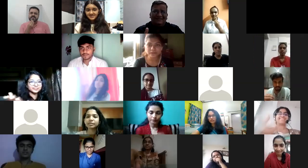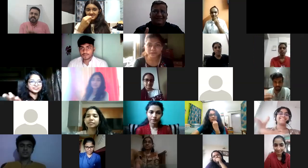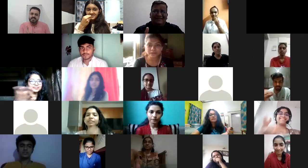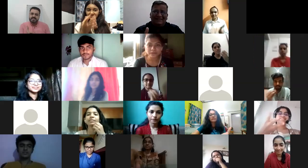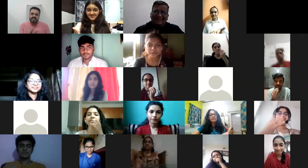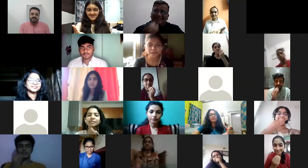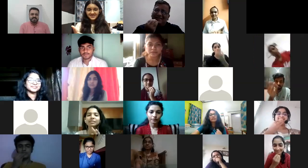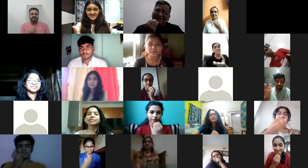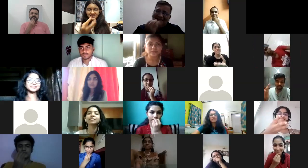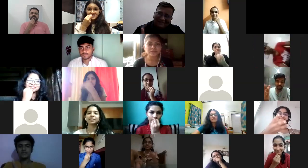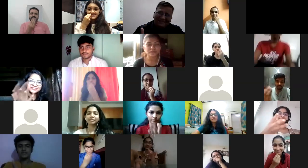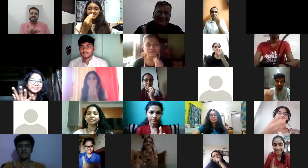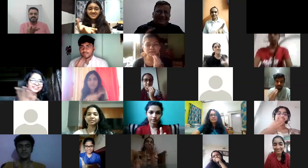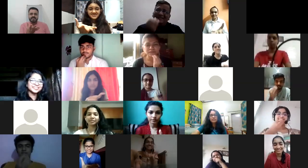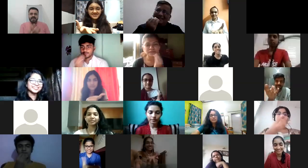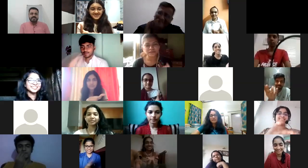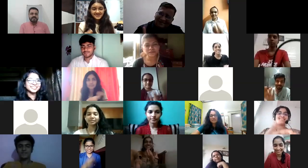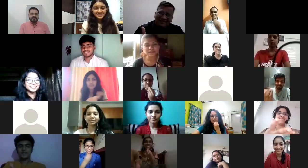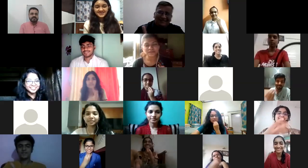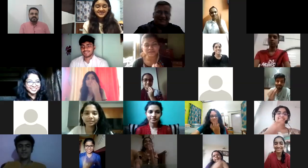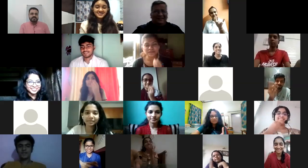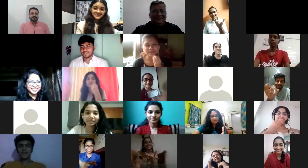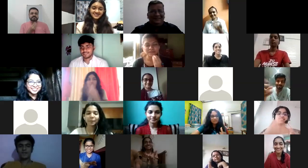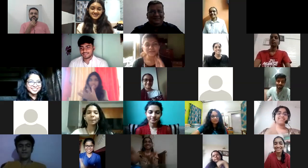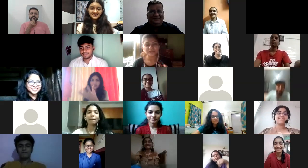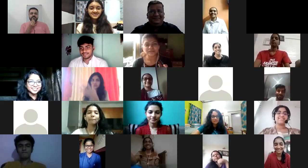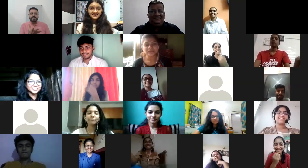Easy. Easy है, आसान है. Very easy.